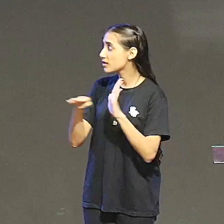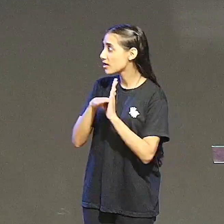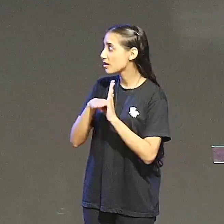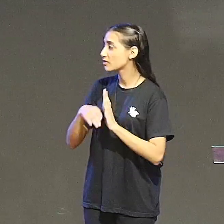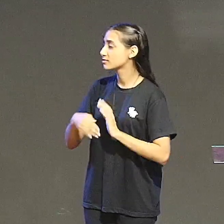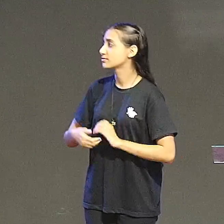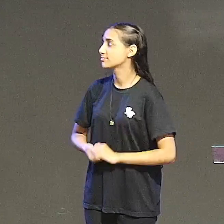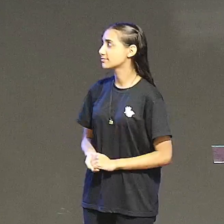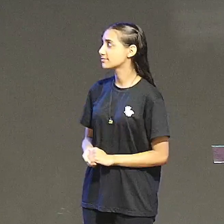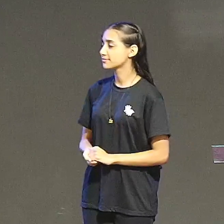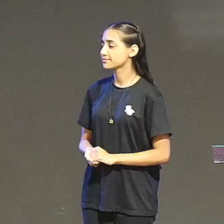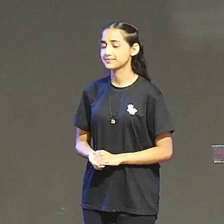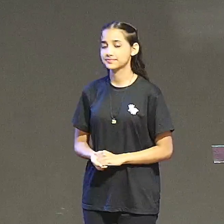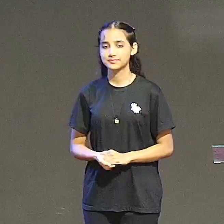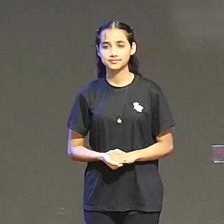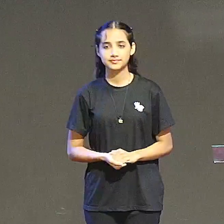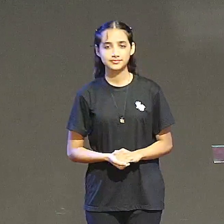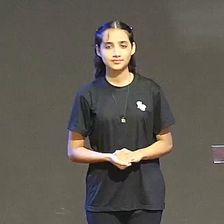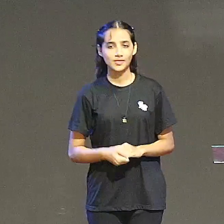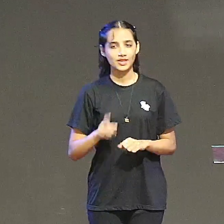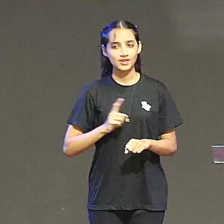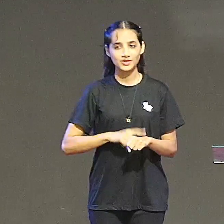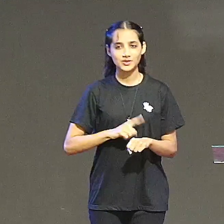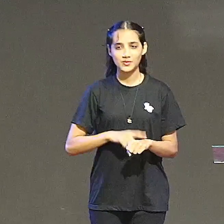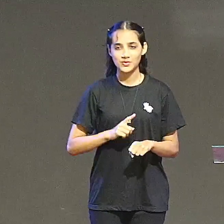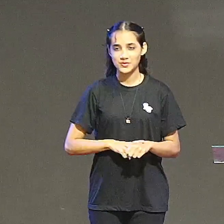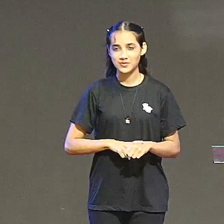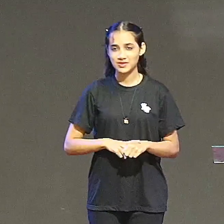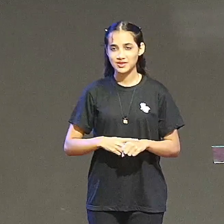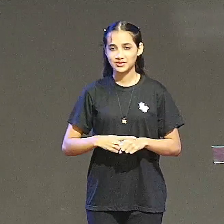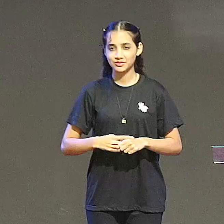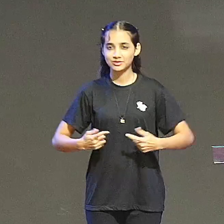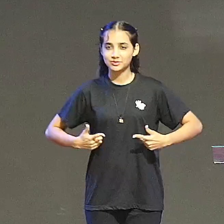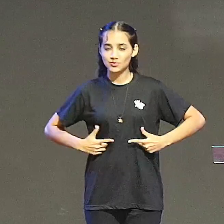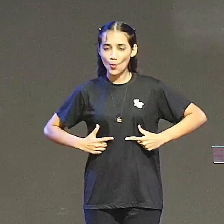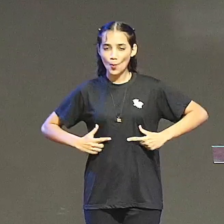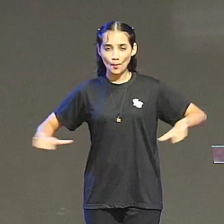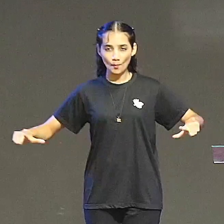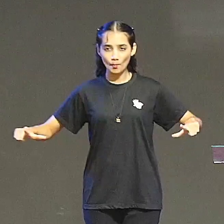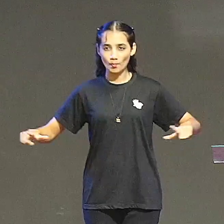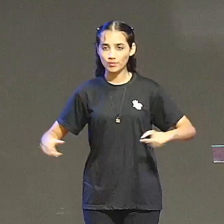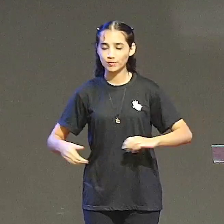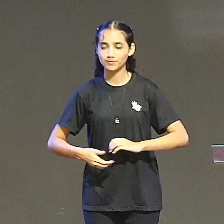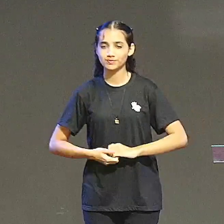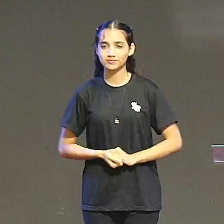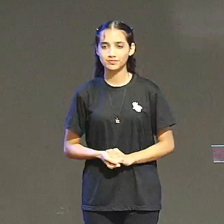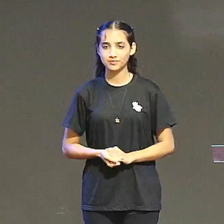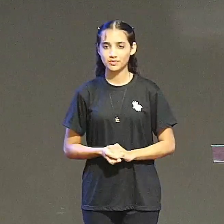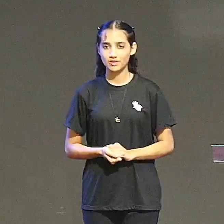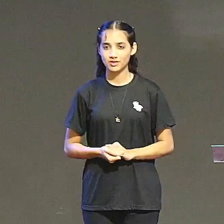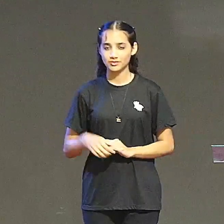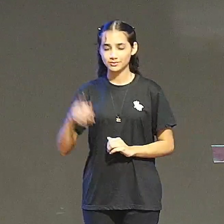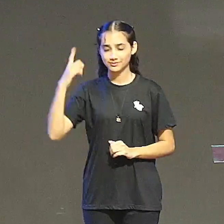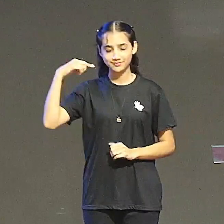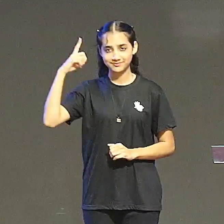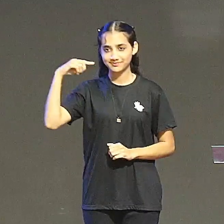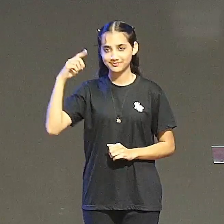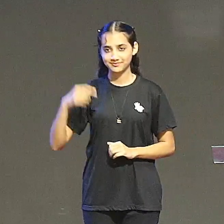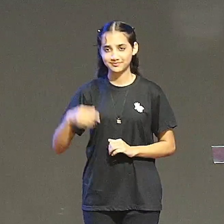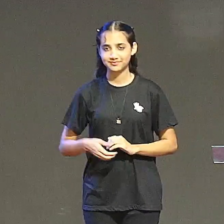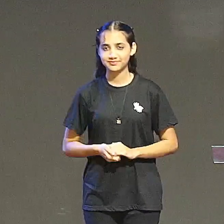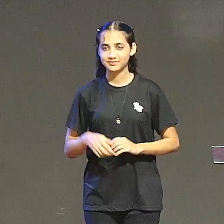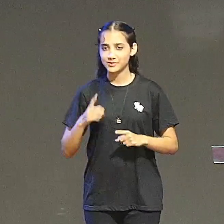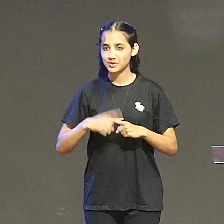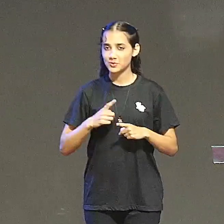trabalho é nessas horas que o ateu pira Porque como é que pode uma coisa tão grandiosa